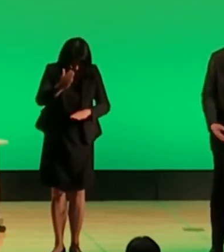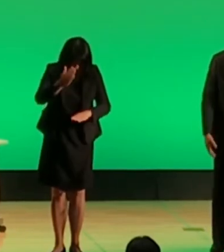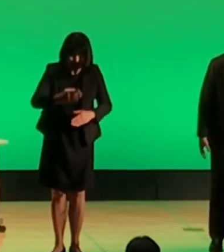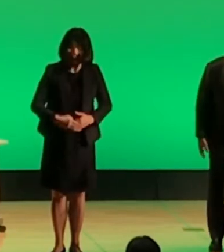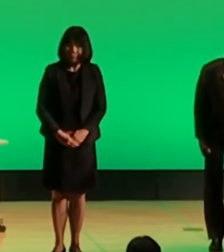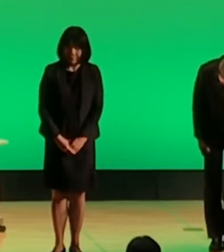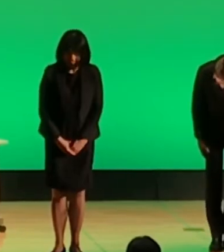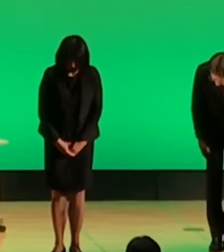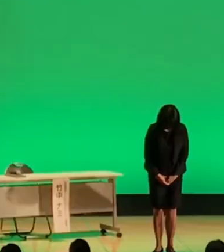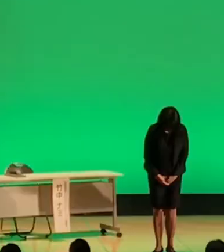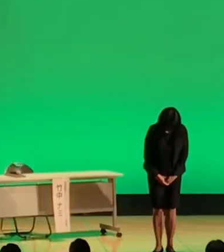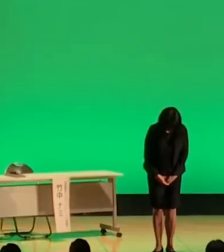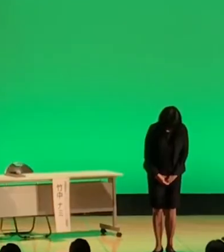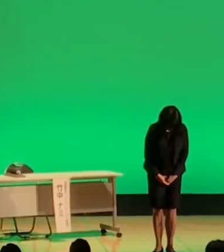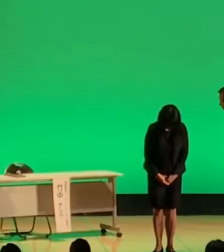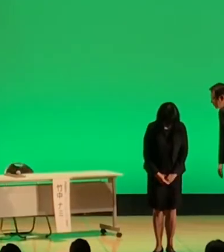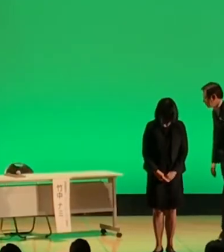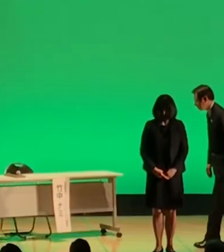ました。